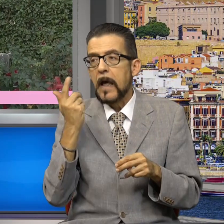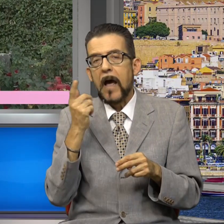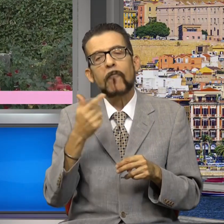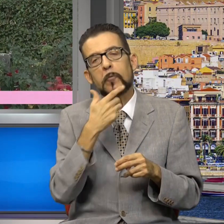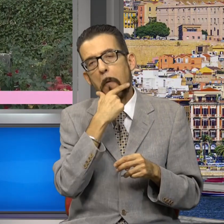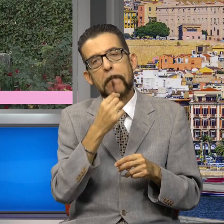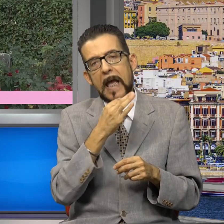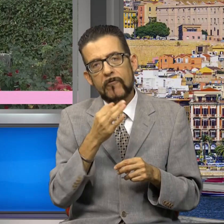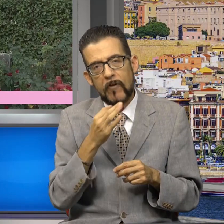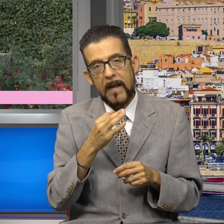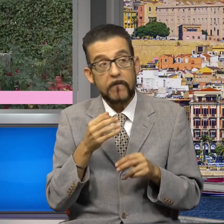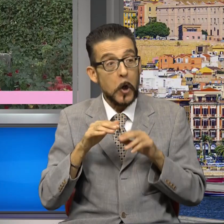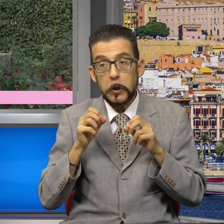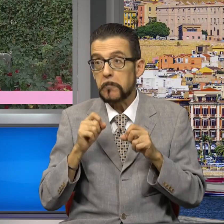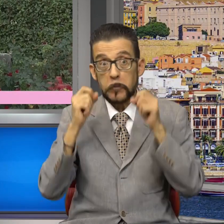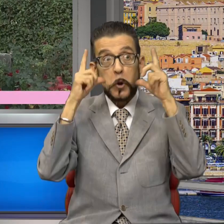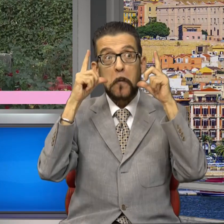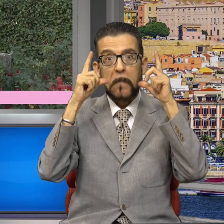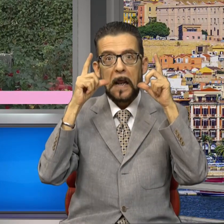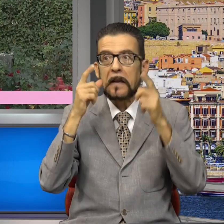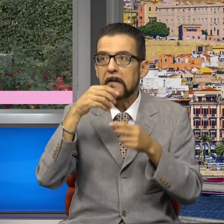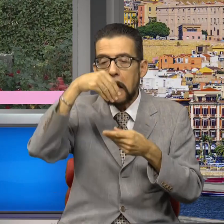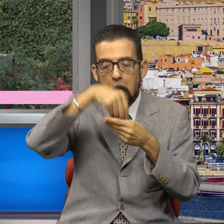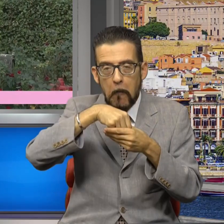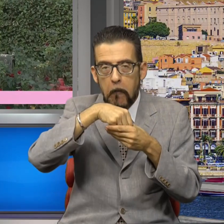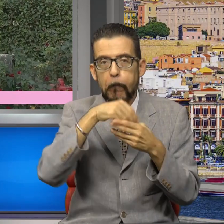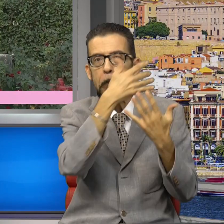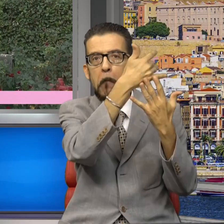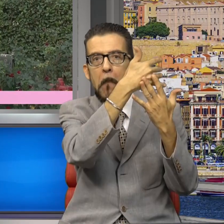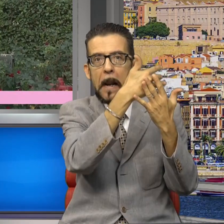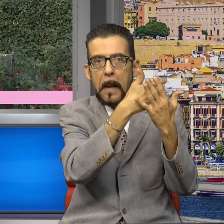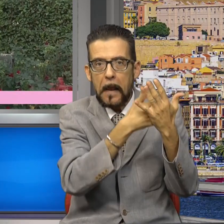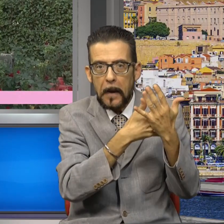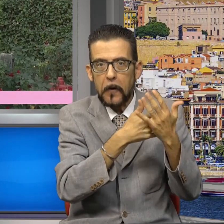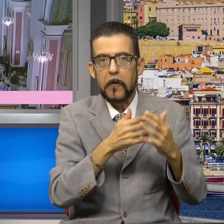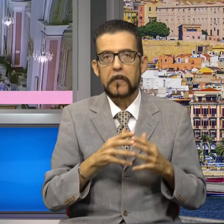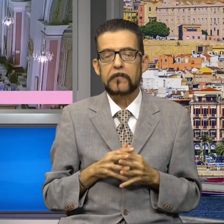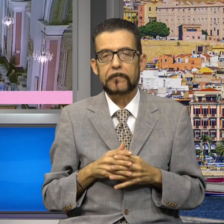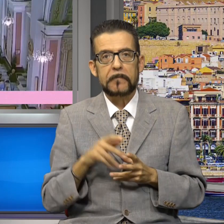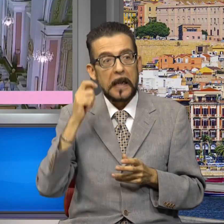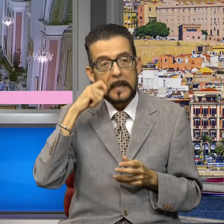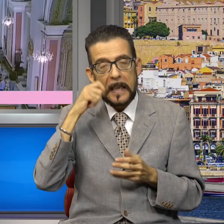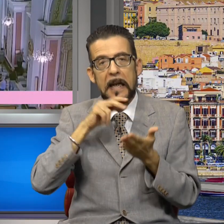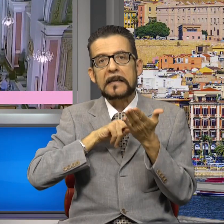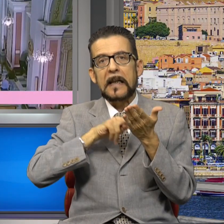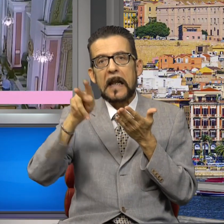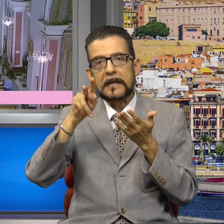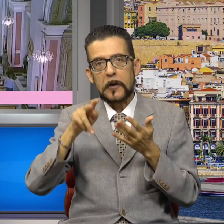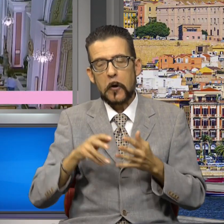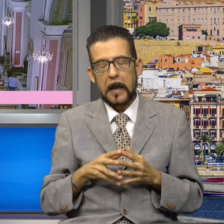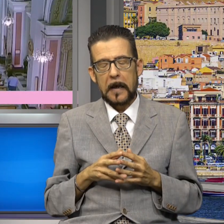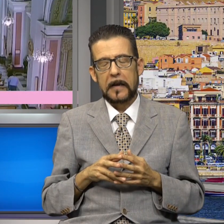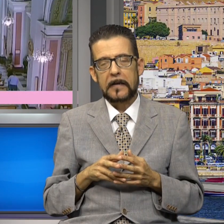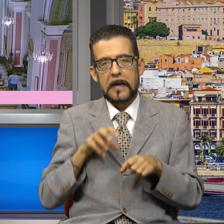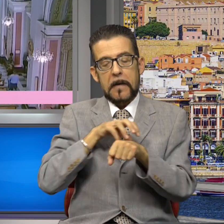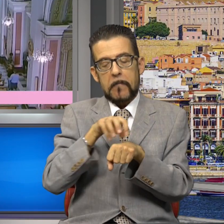piacevole sorpresa di essere inseriti in quelle manifestazioni di interesse nazionale appunto da parte del